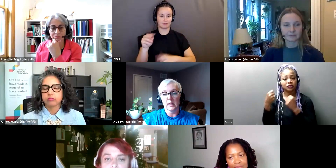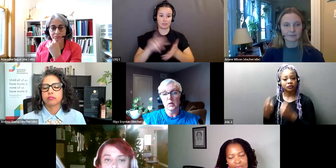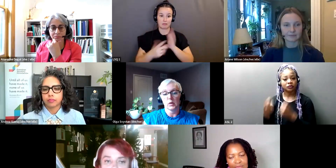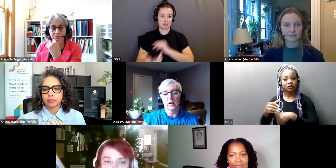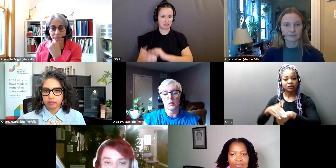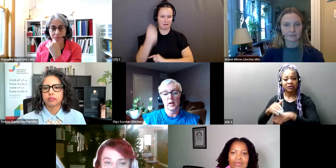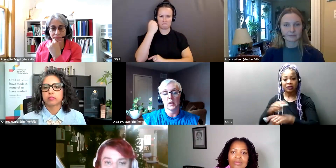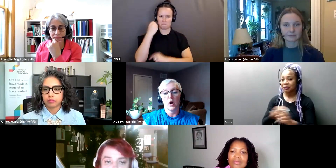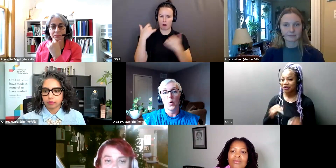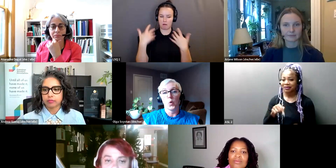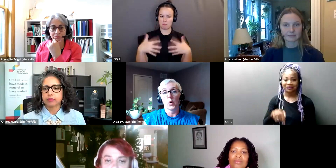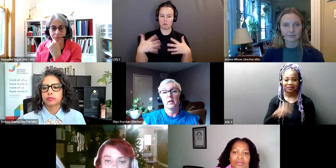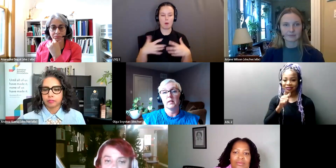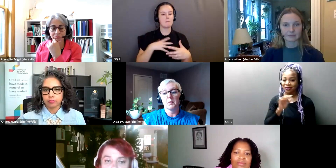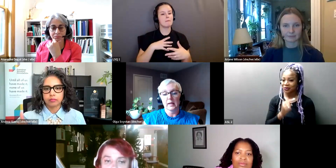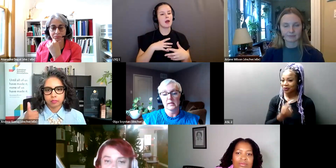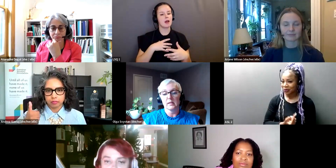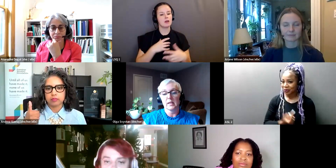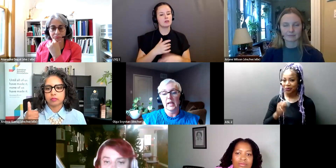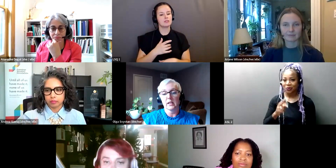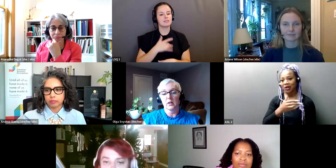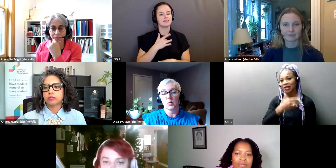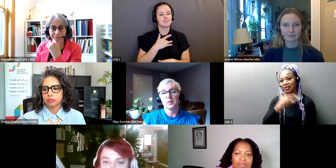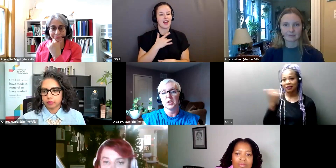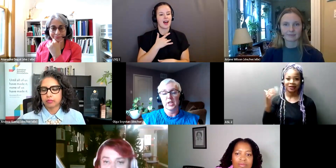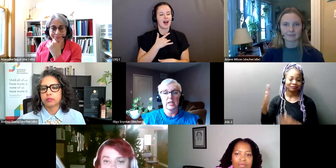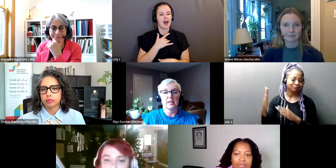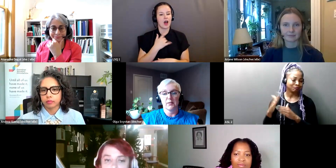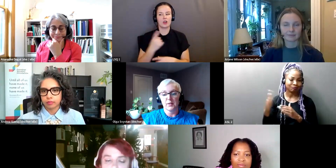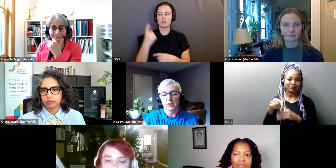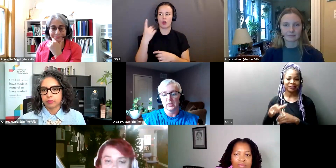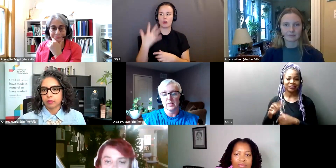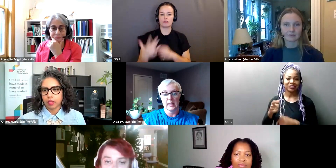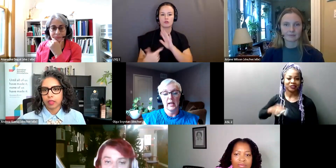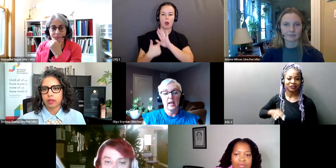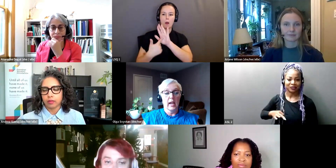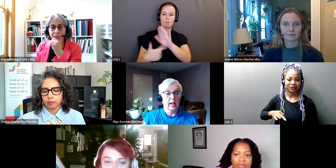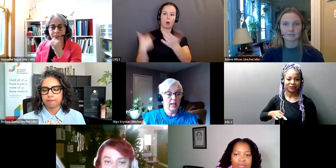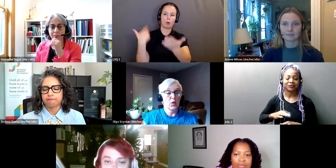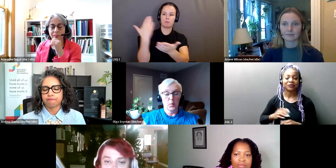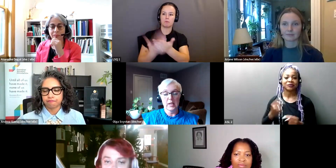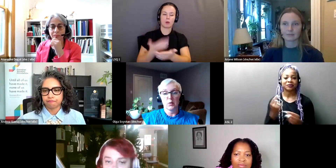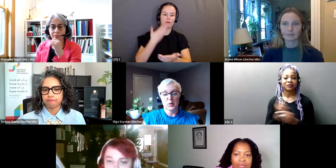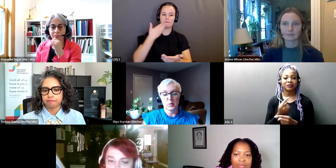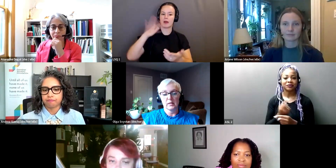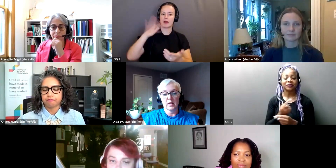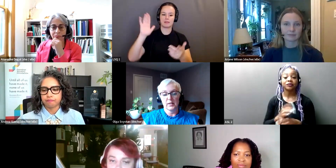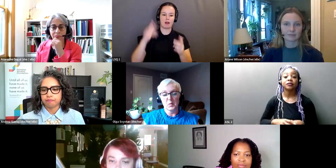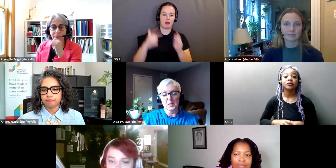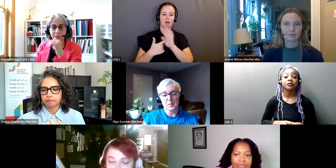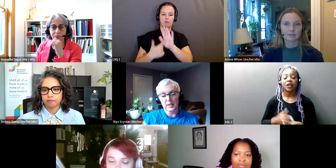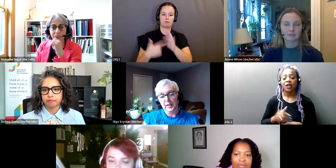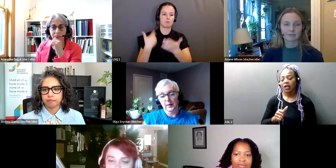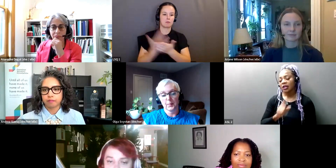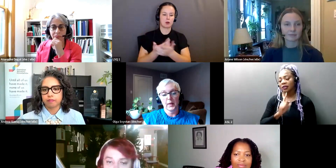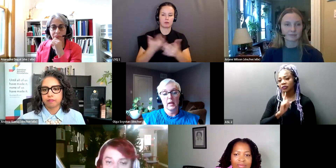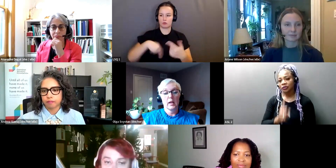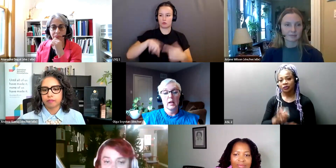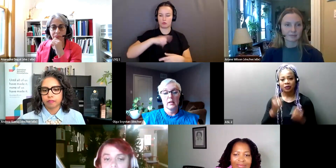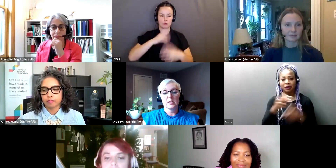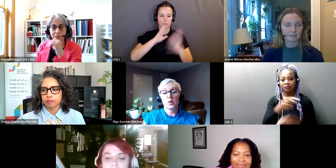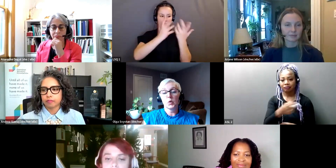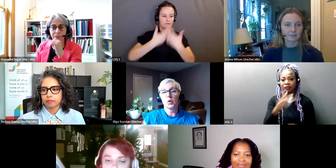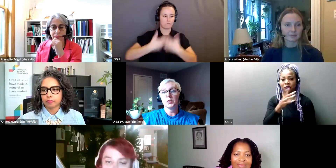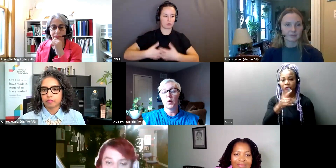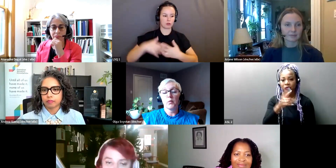très fort, mais nous ne croyons pas qu'il s'agisse du seul indicateur ou du meilleur indicatif de la